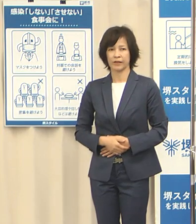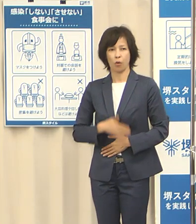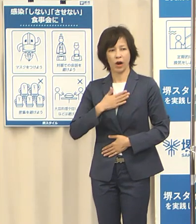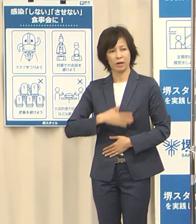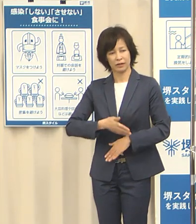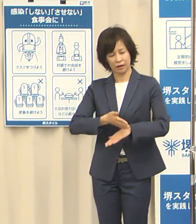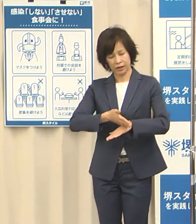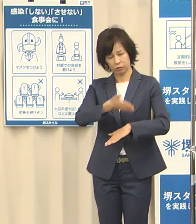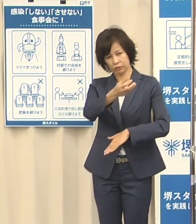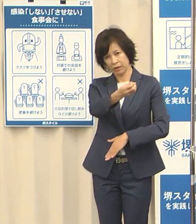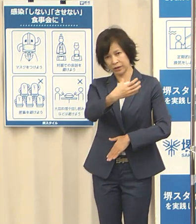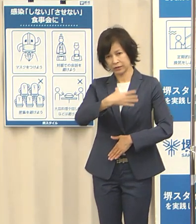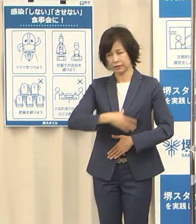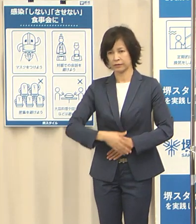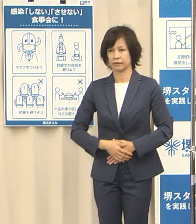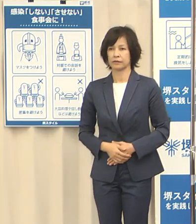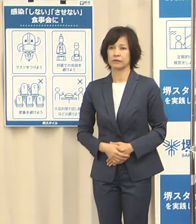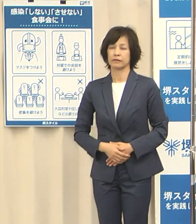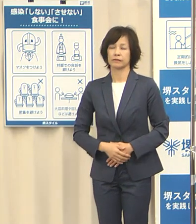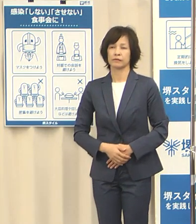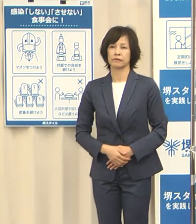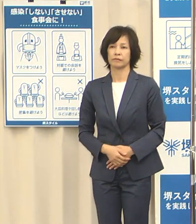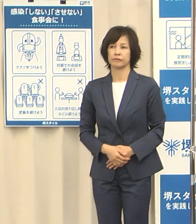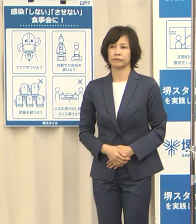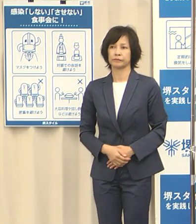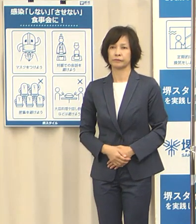、ありがとうございます。